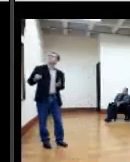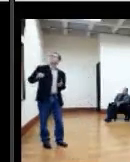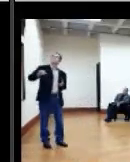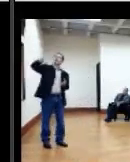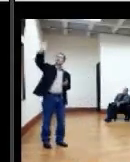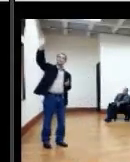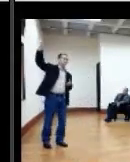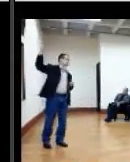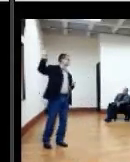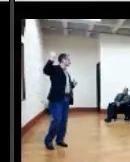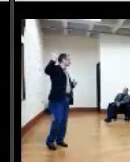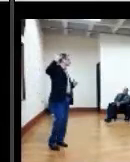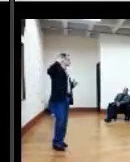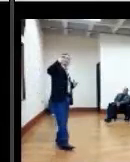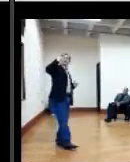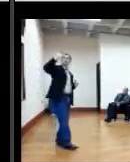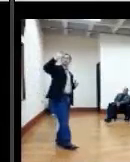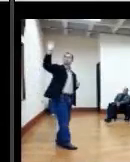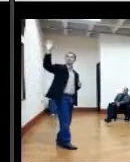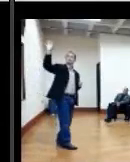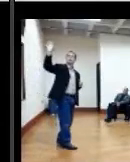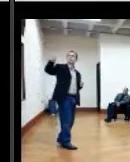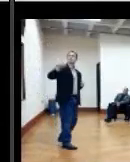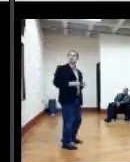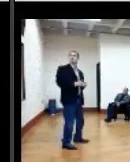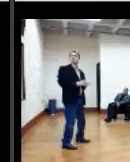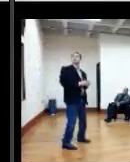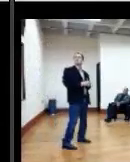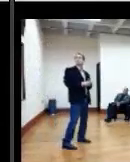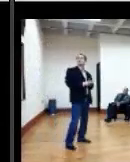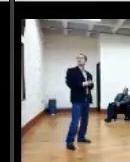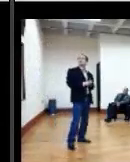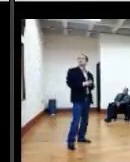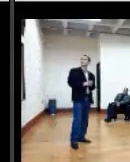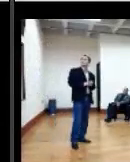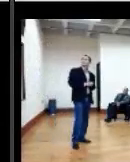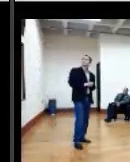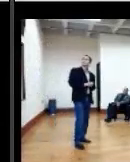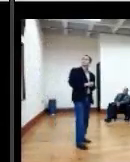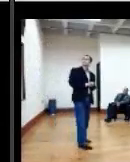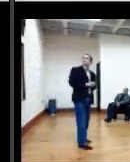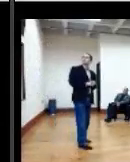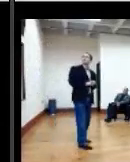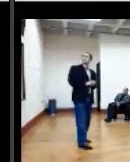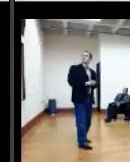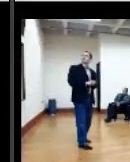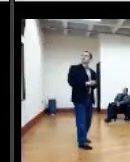un practicante de bachillerato que estaba entusiasmado con la actividad también.